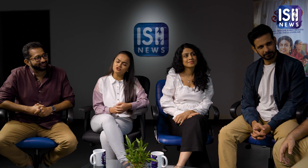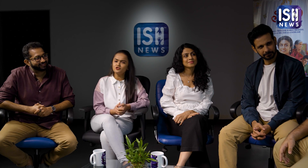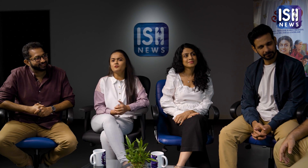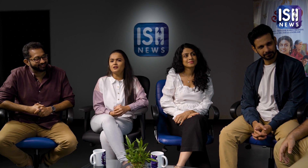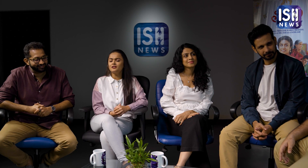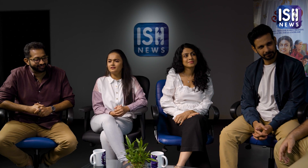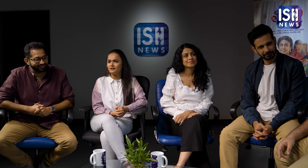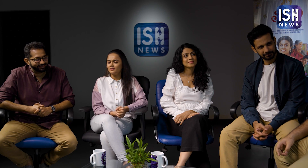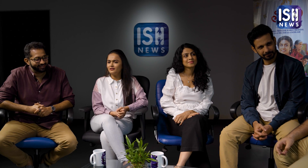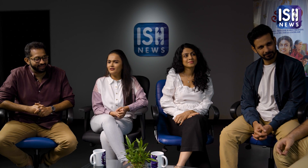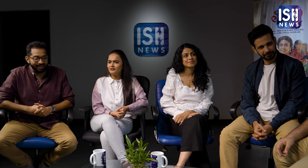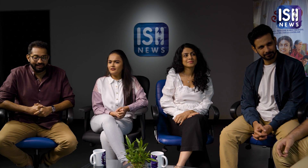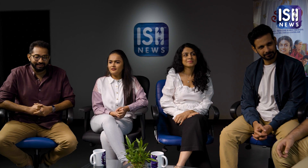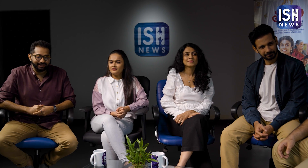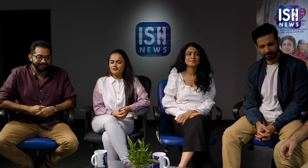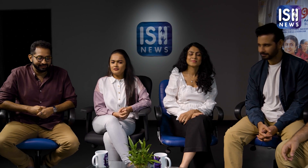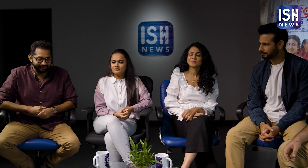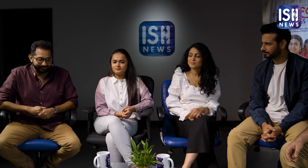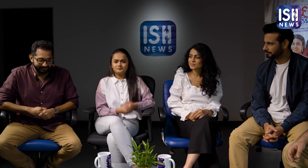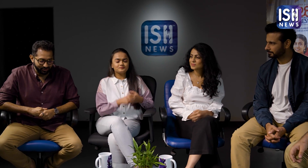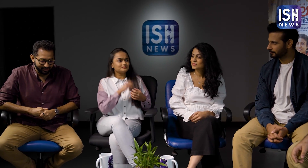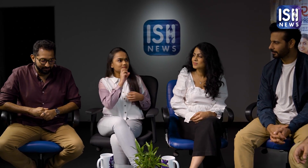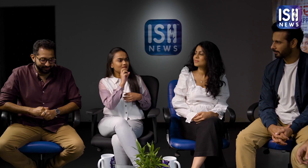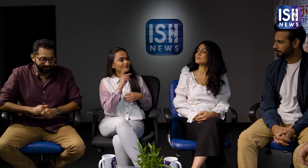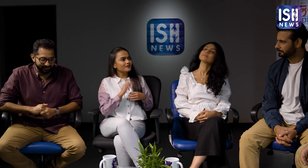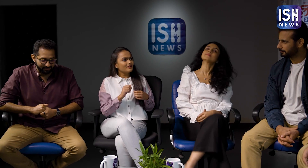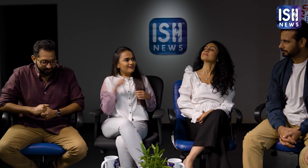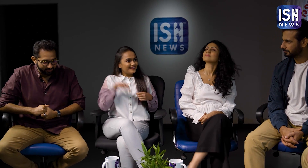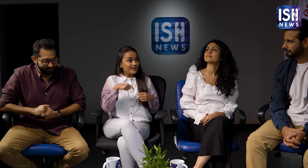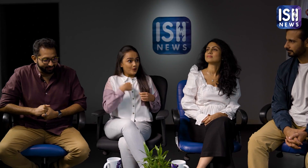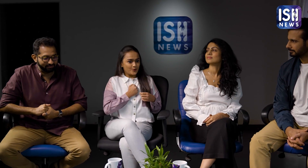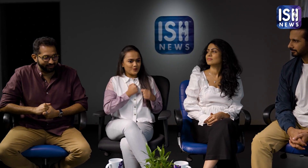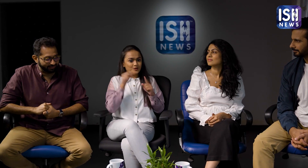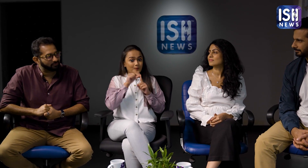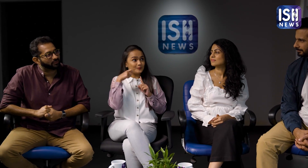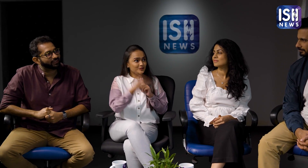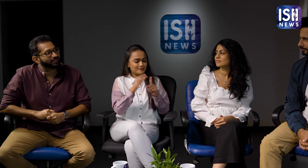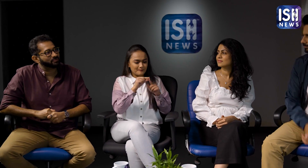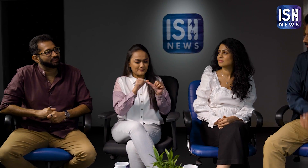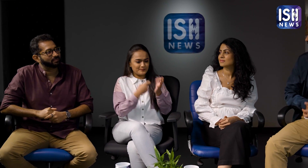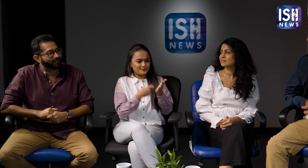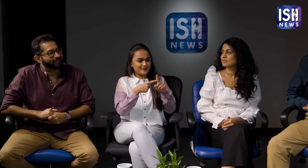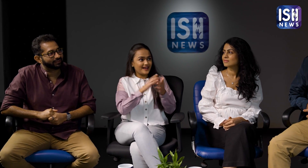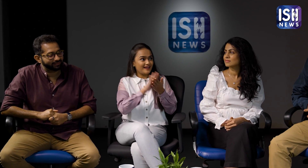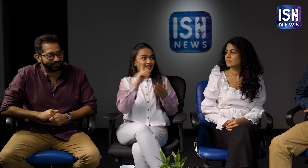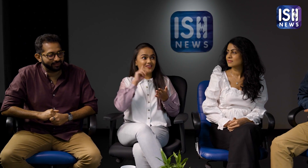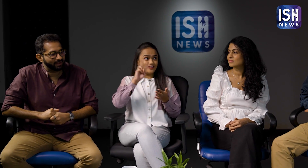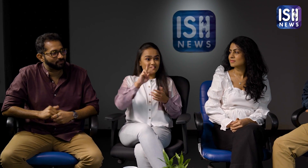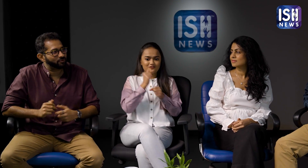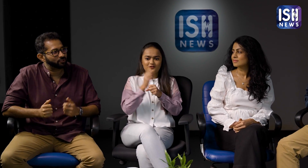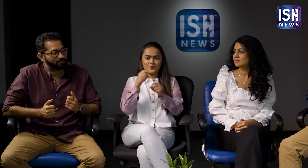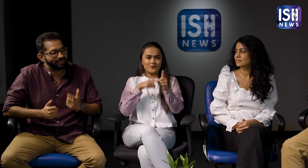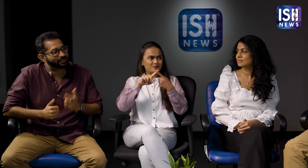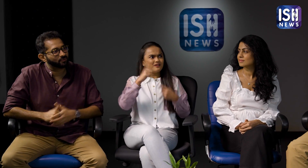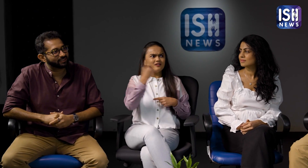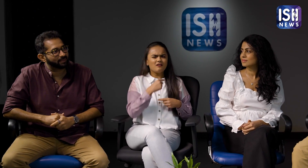लैंग्वेज ट्रांसलेशन चलो कर लेते हैं? ये जब हमारे प्रोड्यूसर पार्थिव गोहिल ने मुझे बताया कि